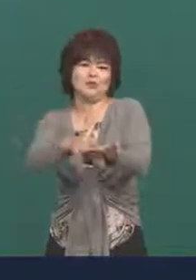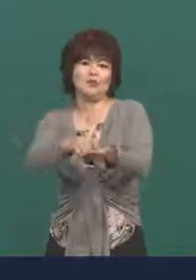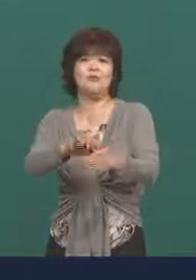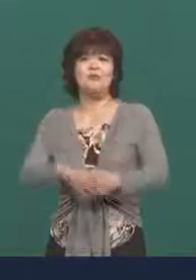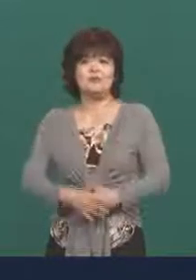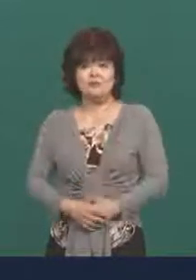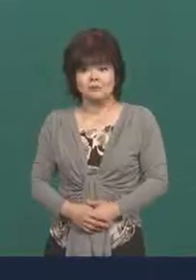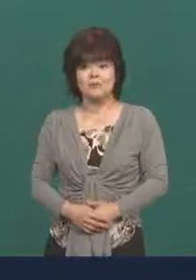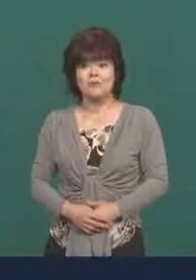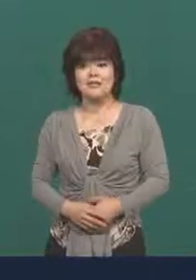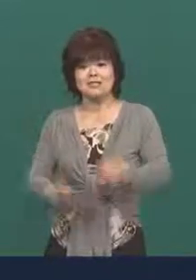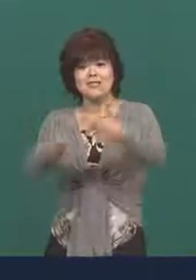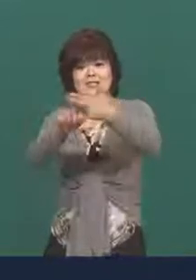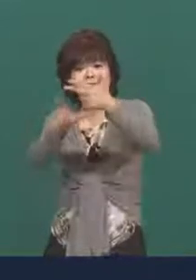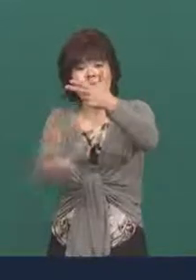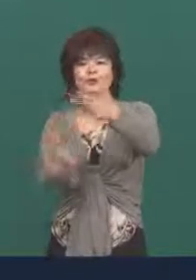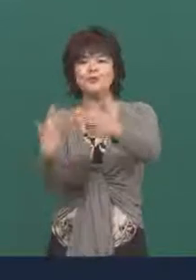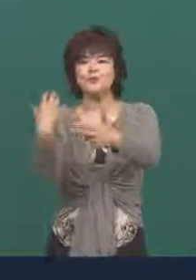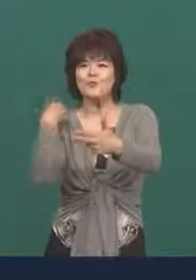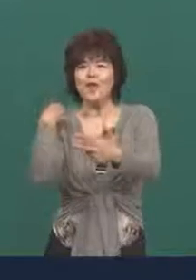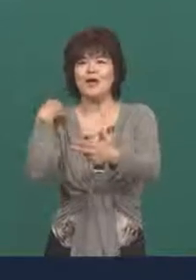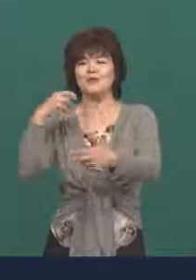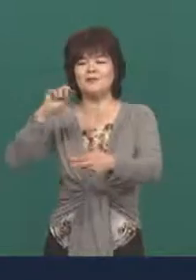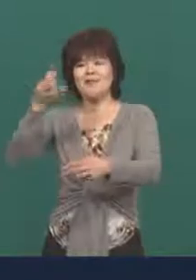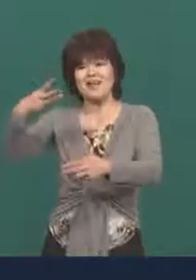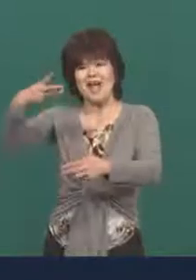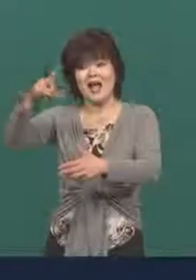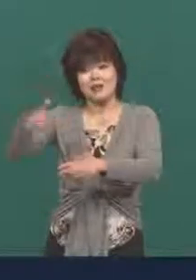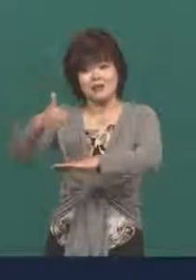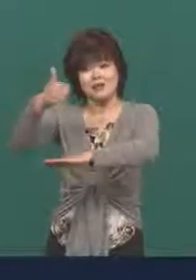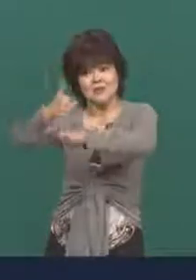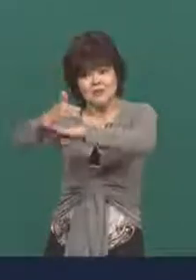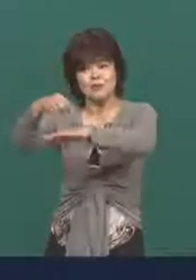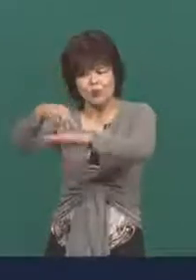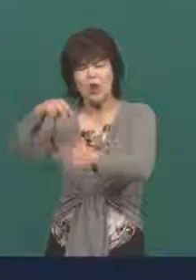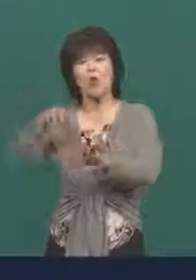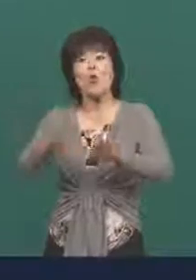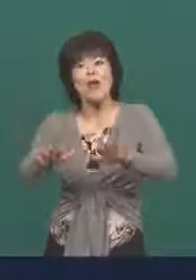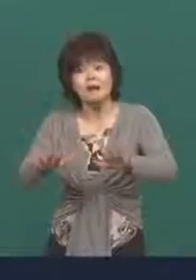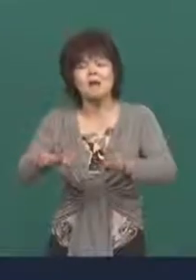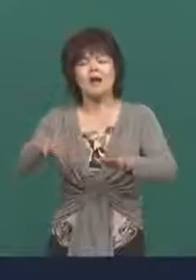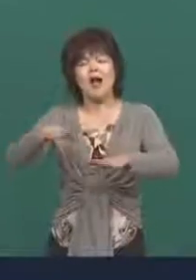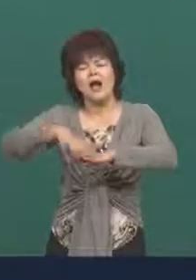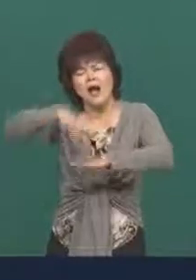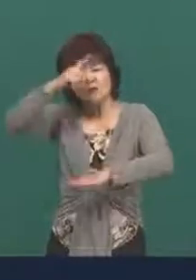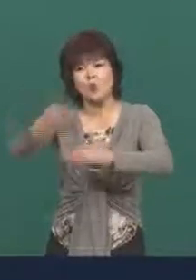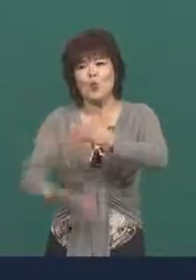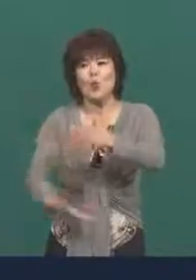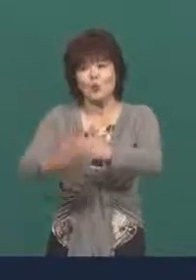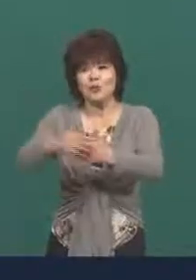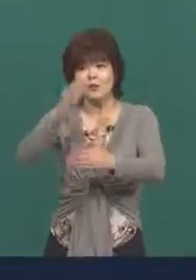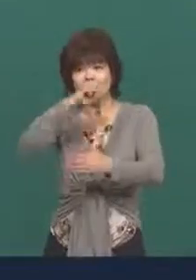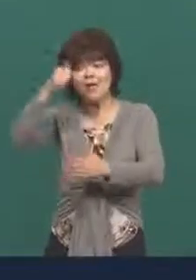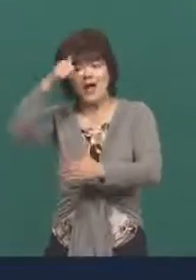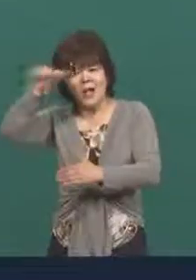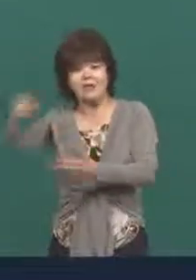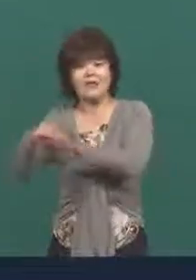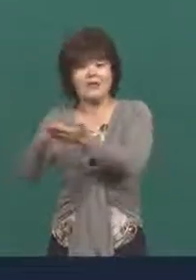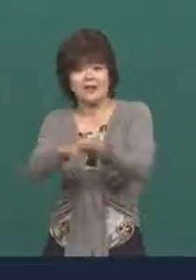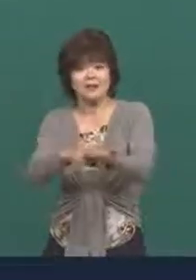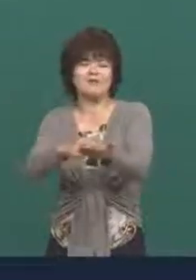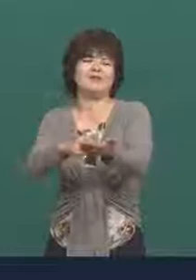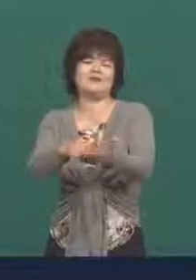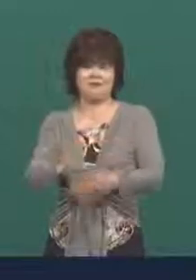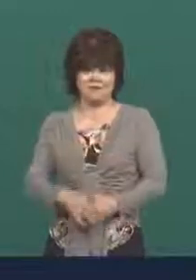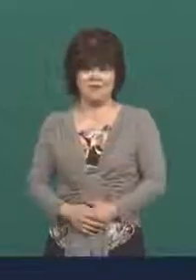案の提出です。7月に就任した三日月知事にとって今回が初の